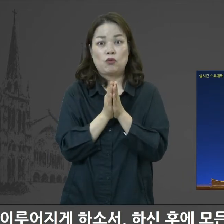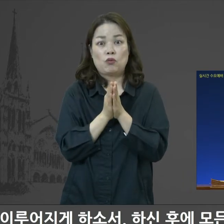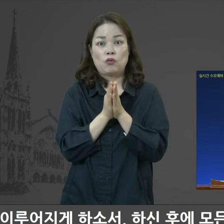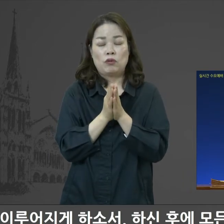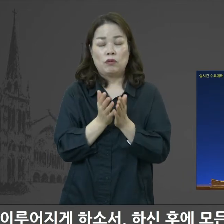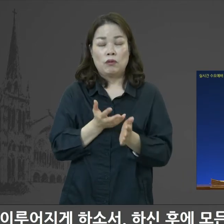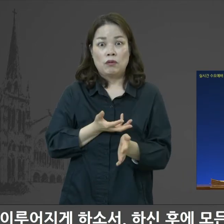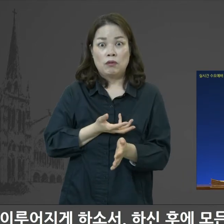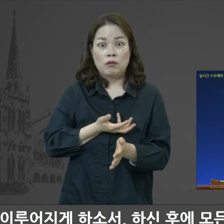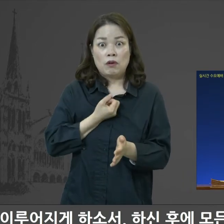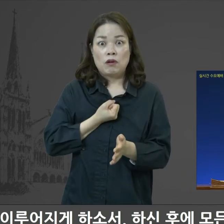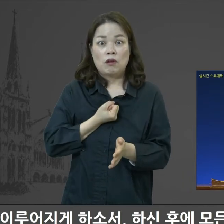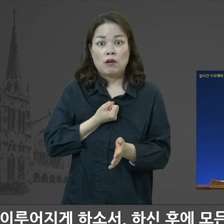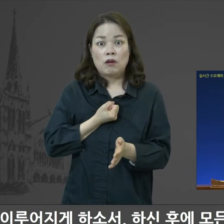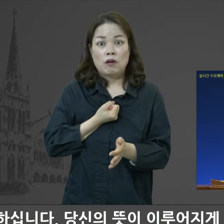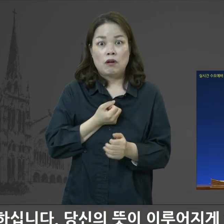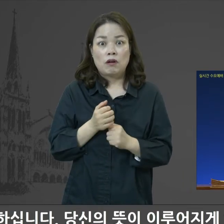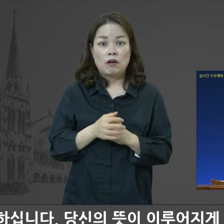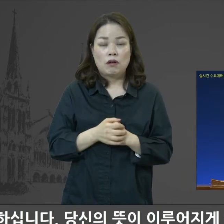충격이죠.